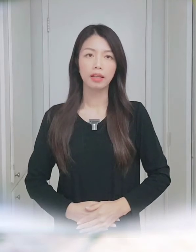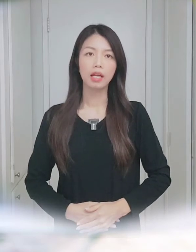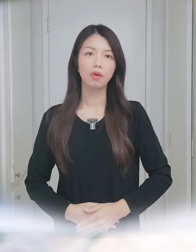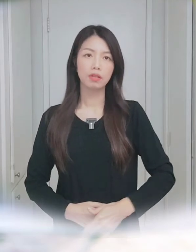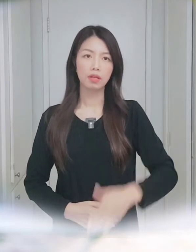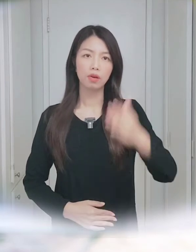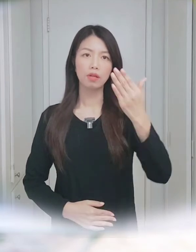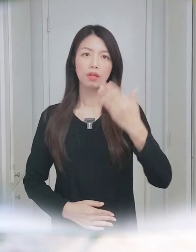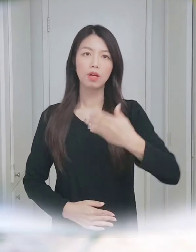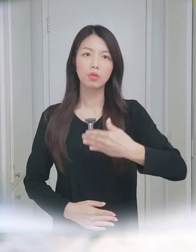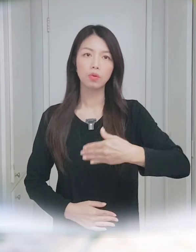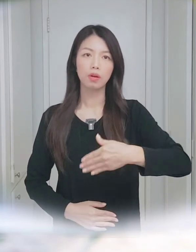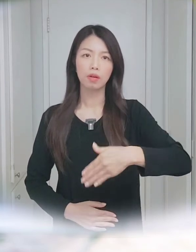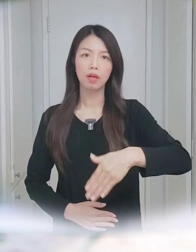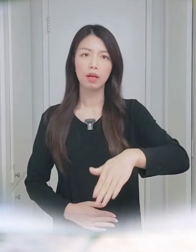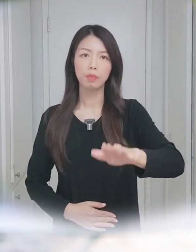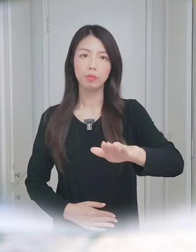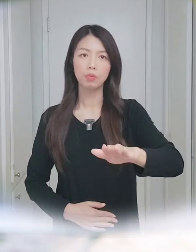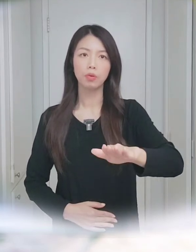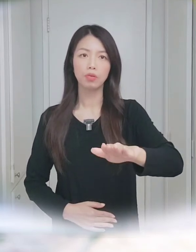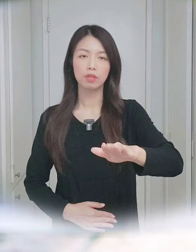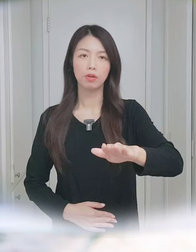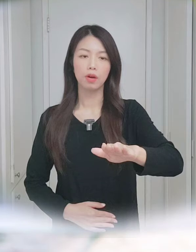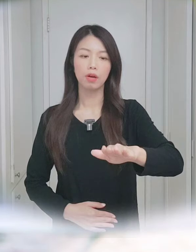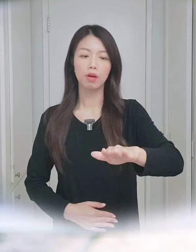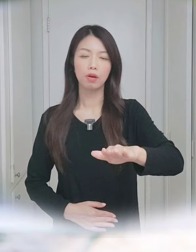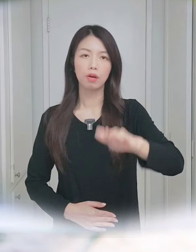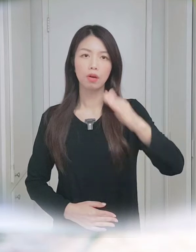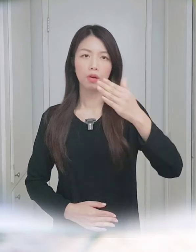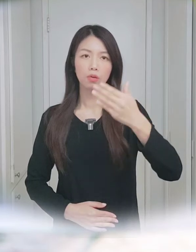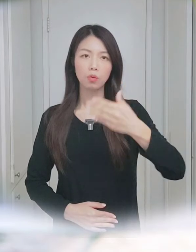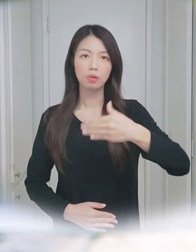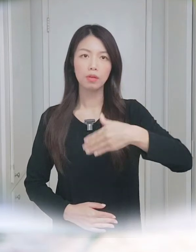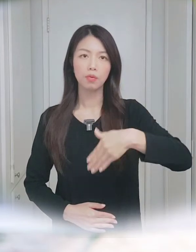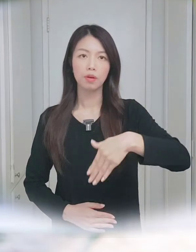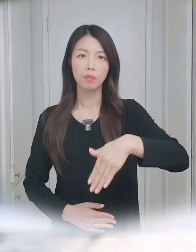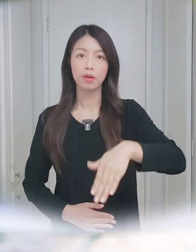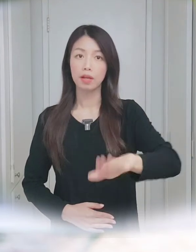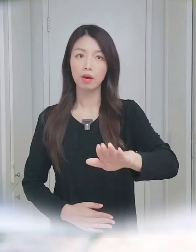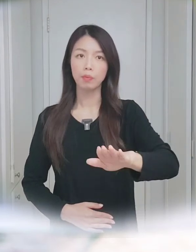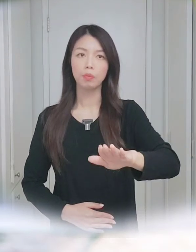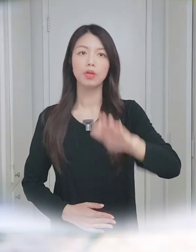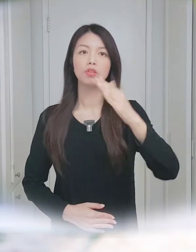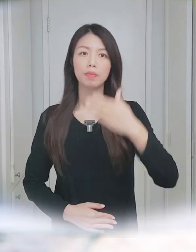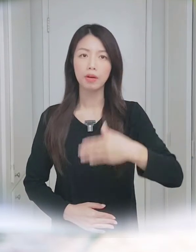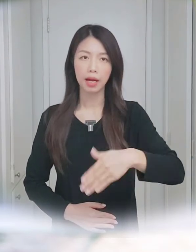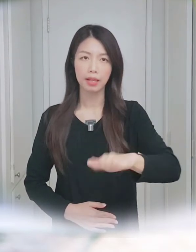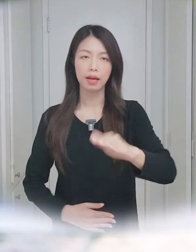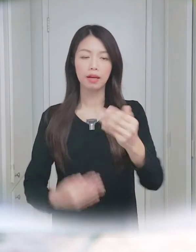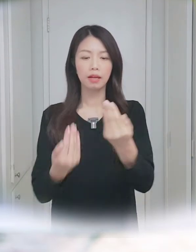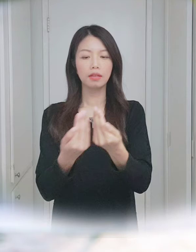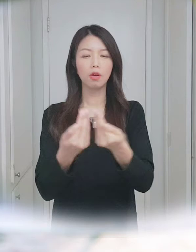때에, 가다라고 한 뜻의 수어는 손을 이렇게 앞으로 보내주시는 거예요. 손등이 위를 보이게 해서 앞으로